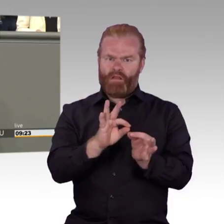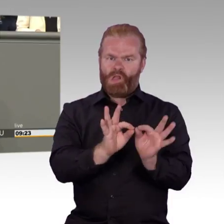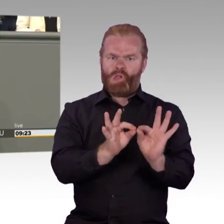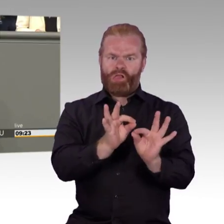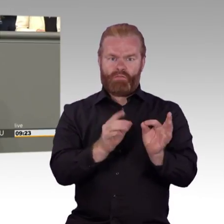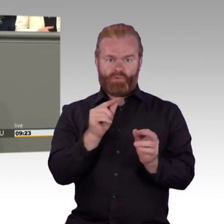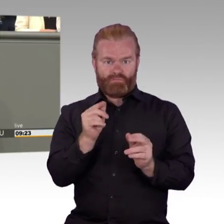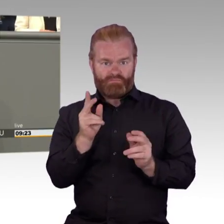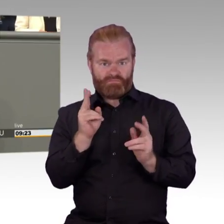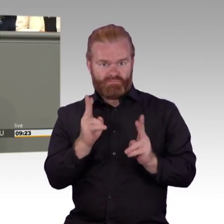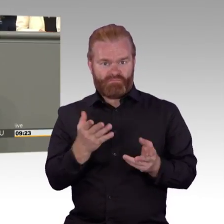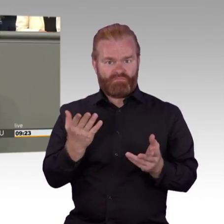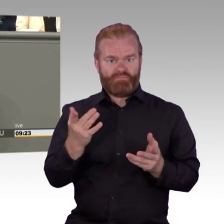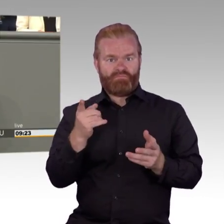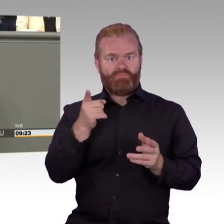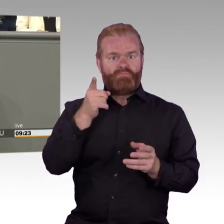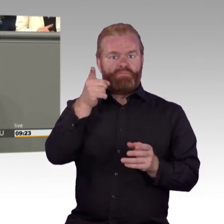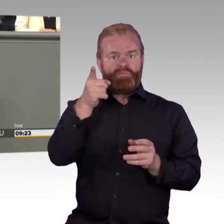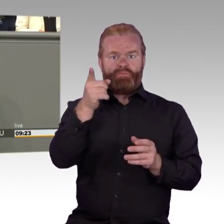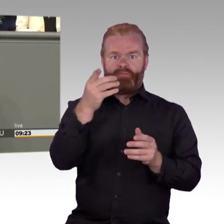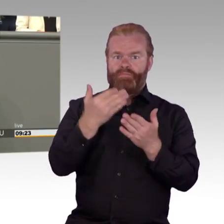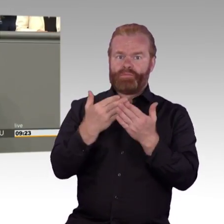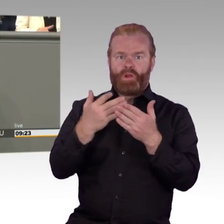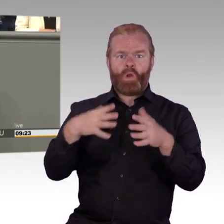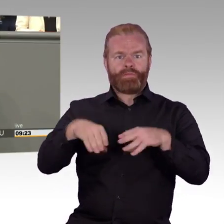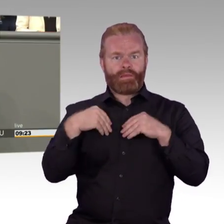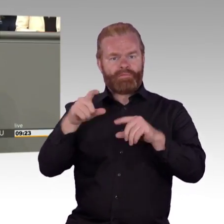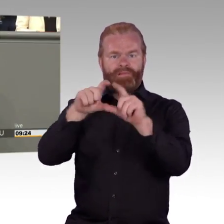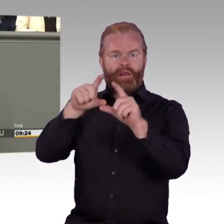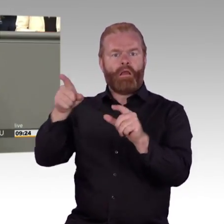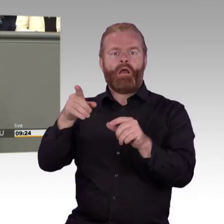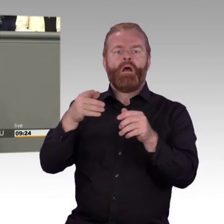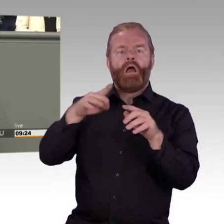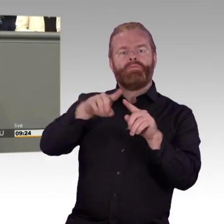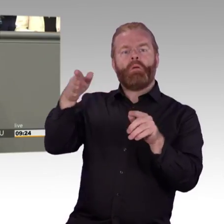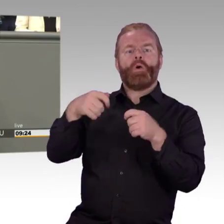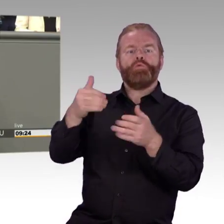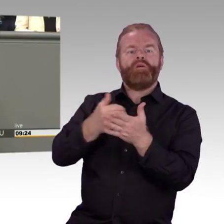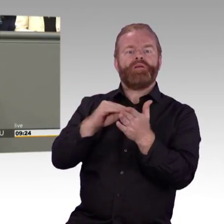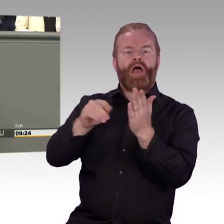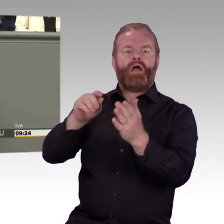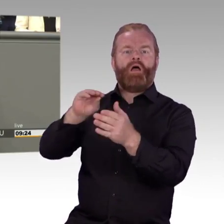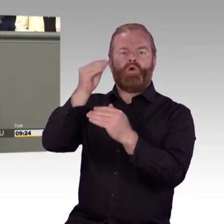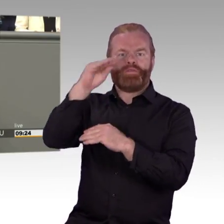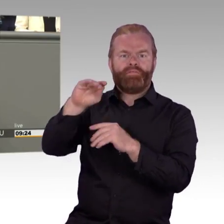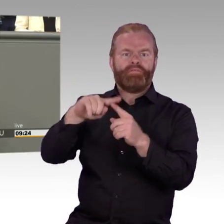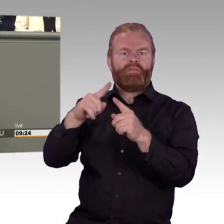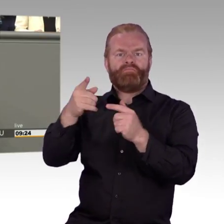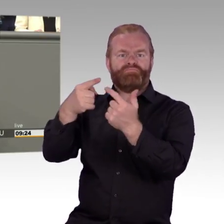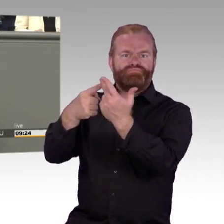Druck letztendlich agiert. Und deshalb muss das eben dann auch gerichtlich entschieden werden. Und da sind